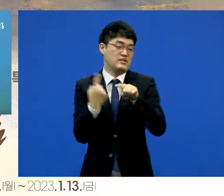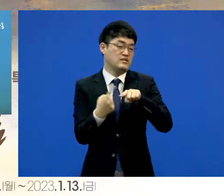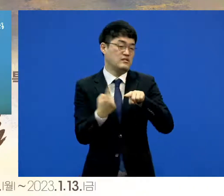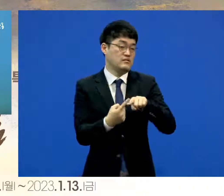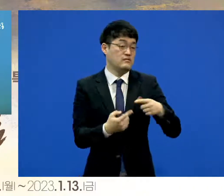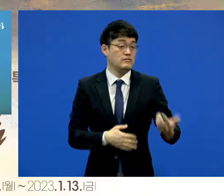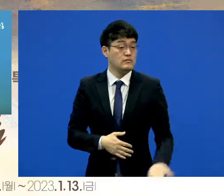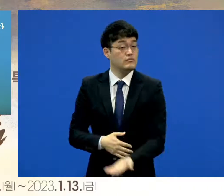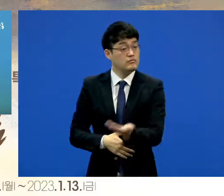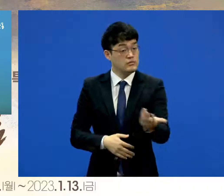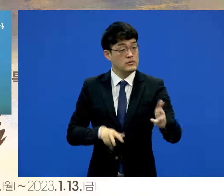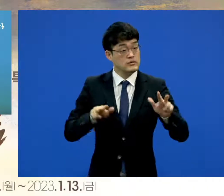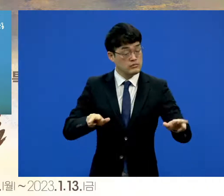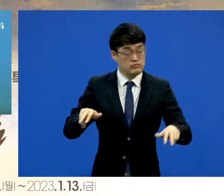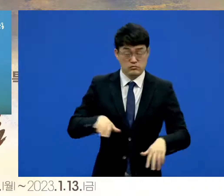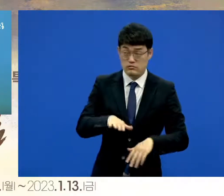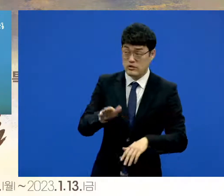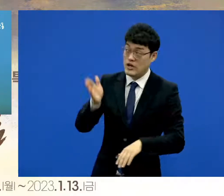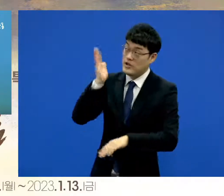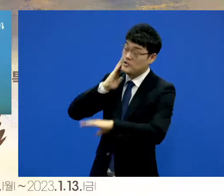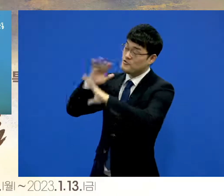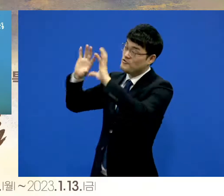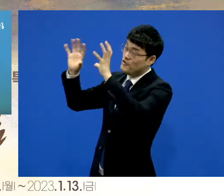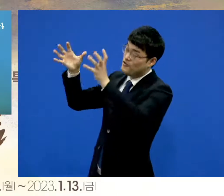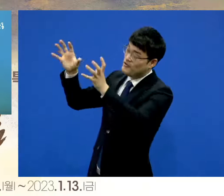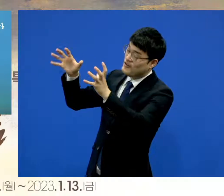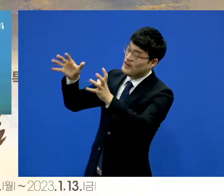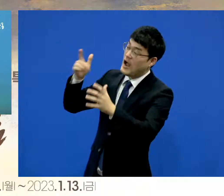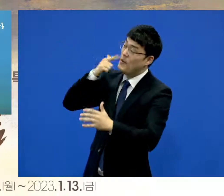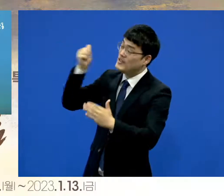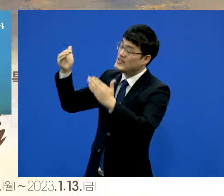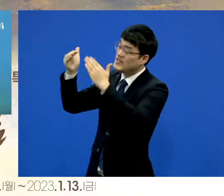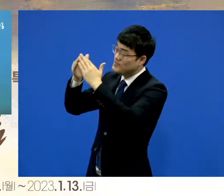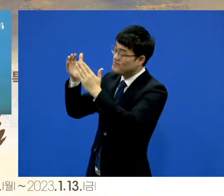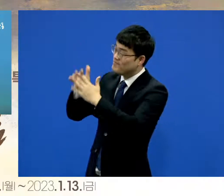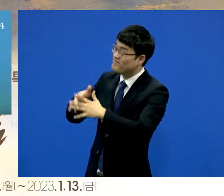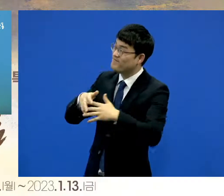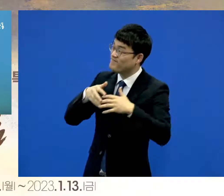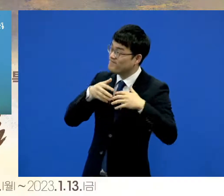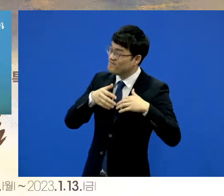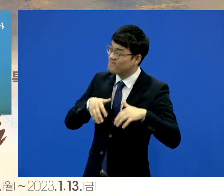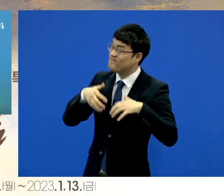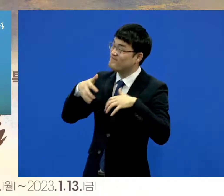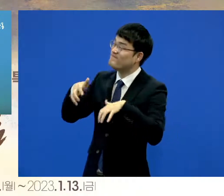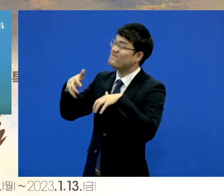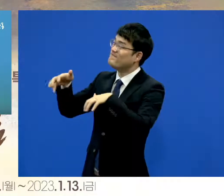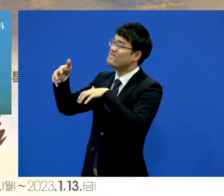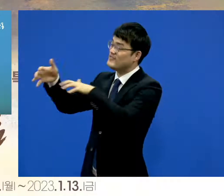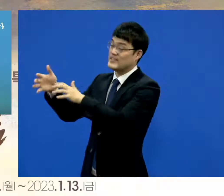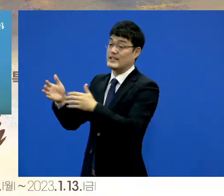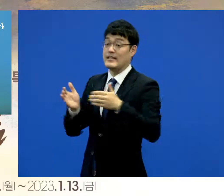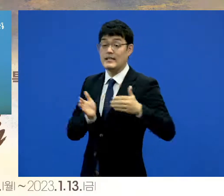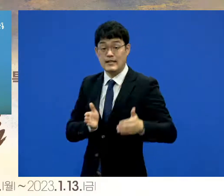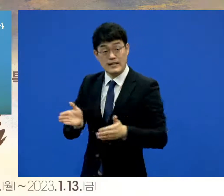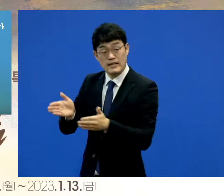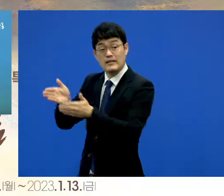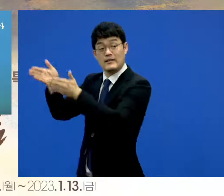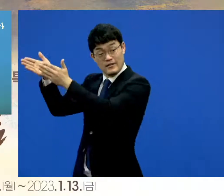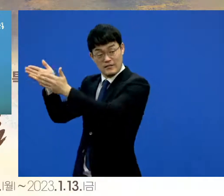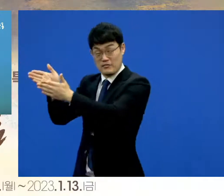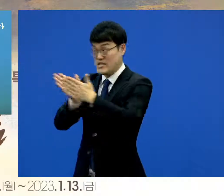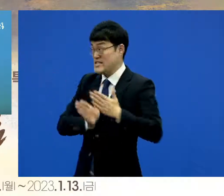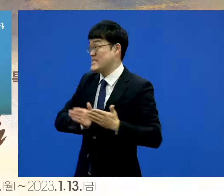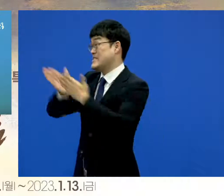여러분, 우리의 천성을 향해 가는 노정은 일직선으로 뻗어 있지 않습니다. 가는 길이 때로는 미로와 같습니다. 많은 사람이